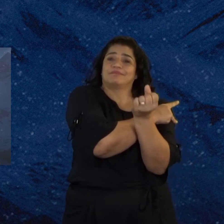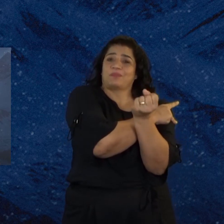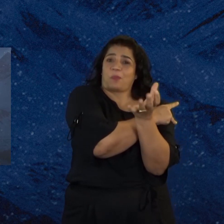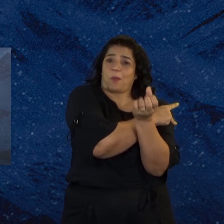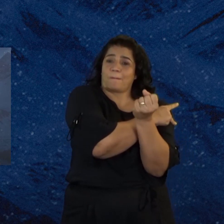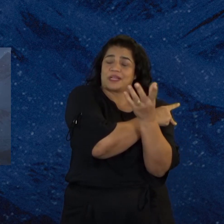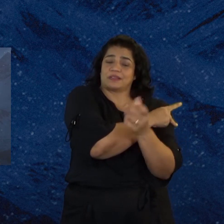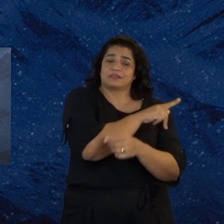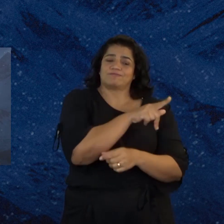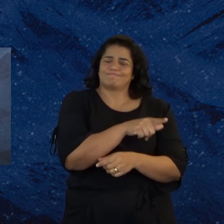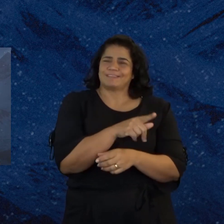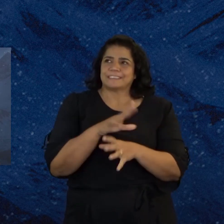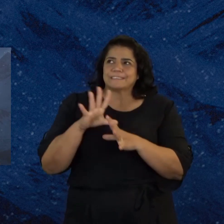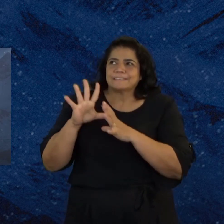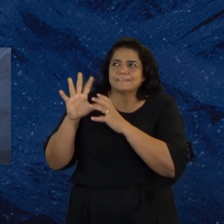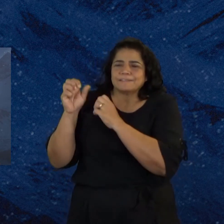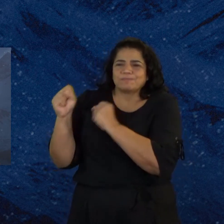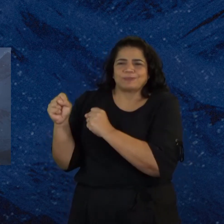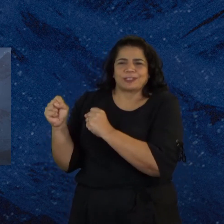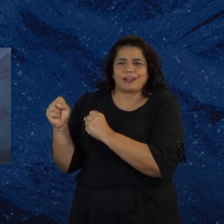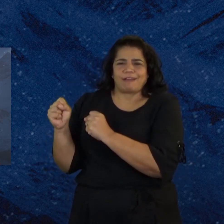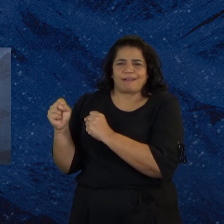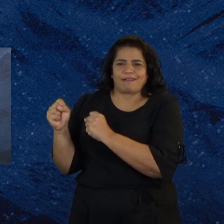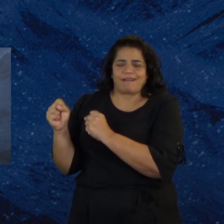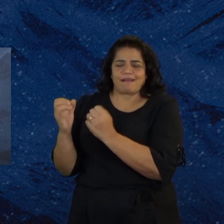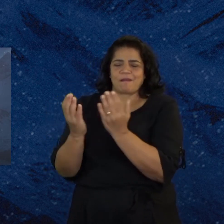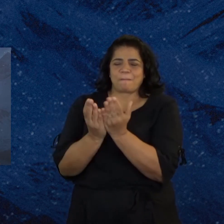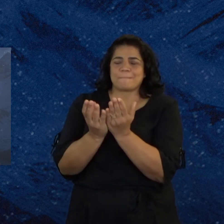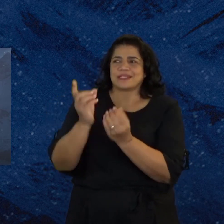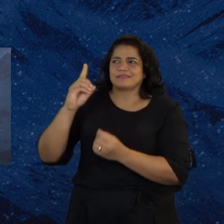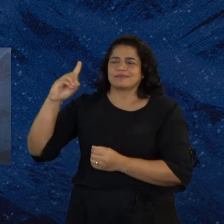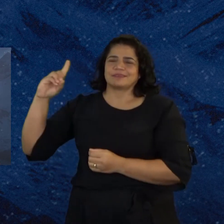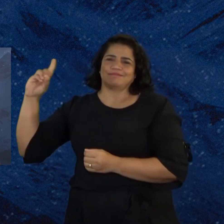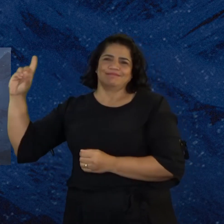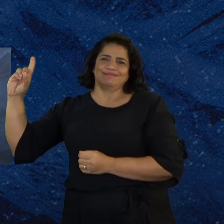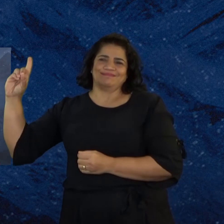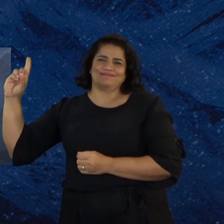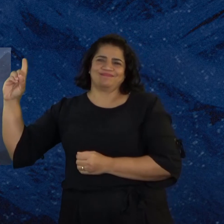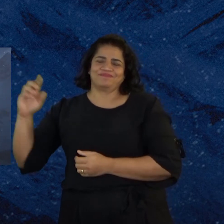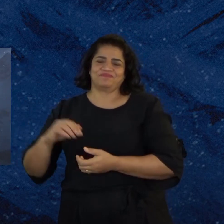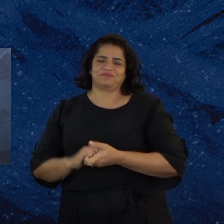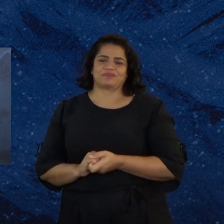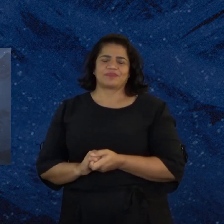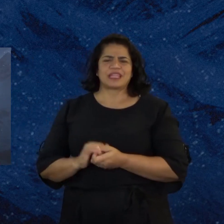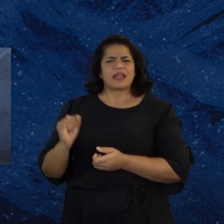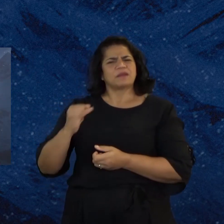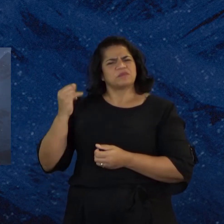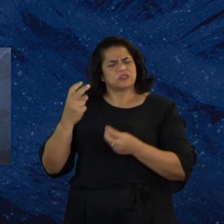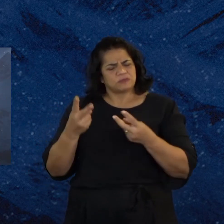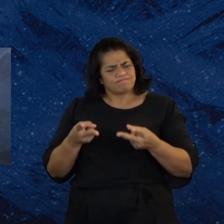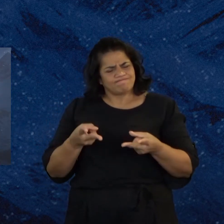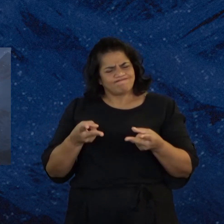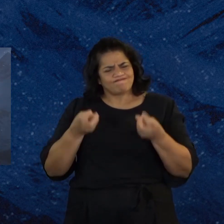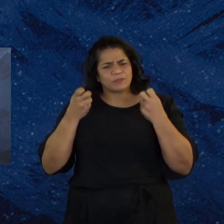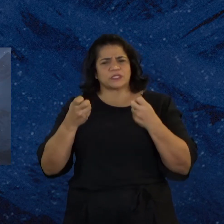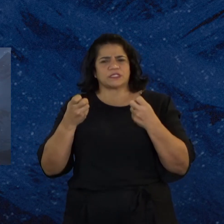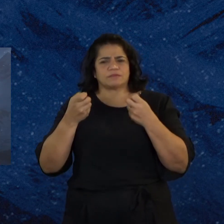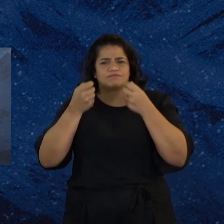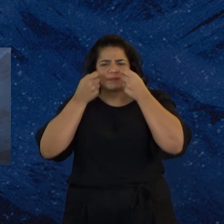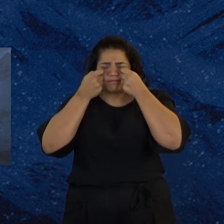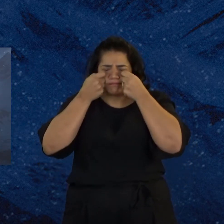é importante você dar atenção para a palavra. Não só dar atenção, mas